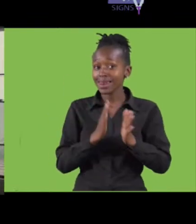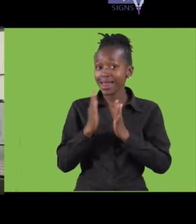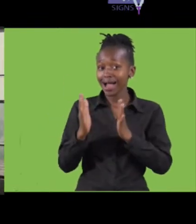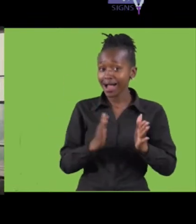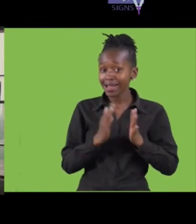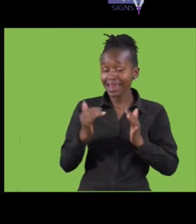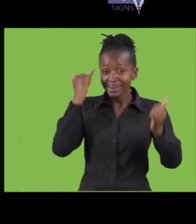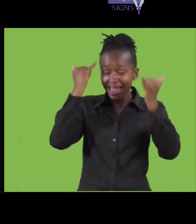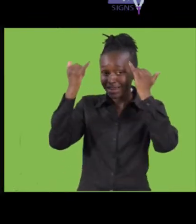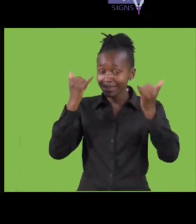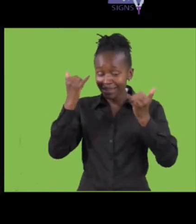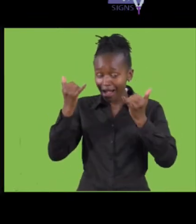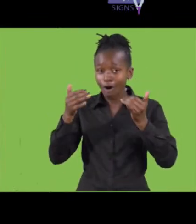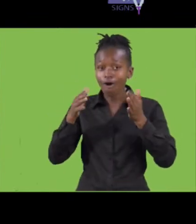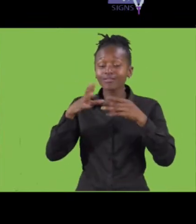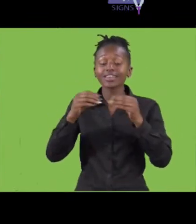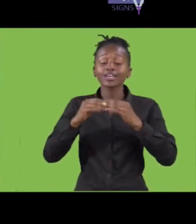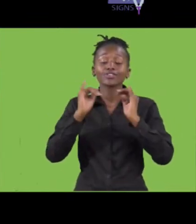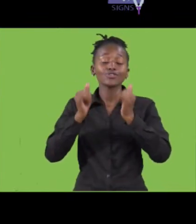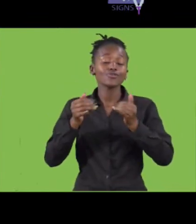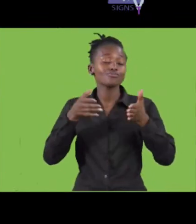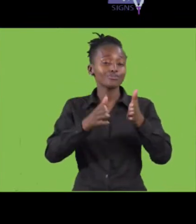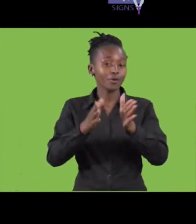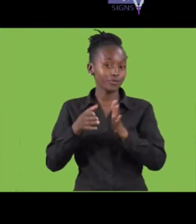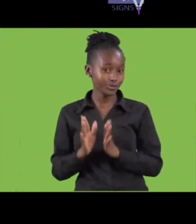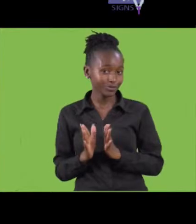na mikataba bora zaidi.